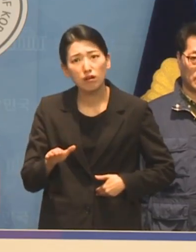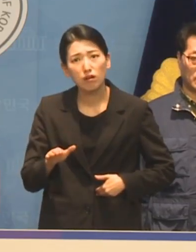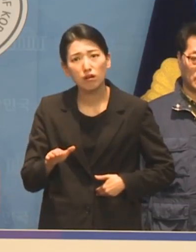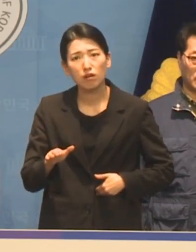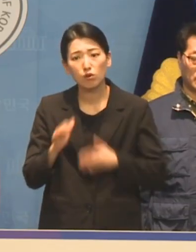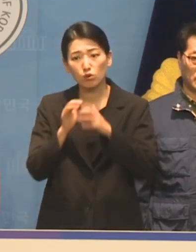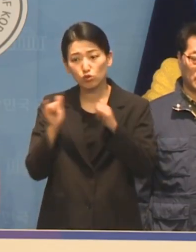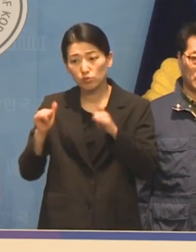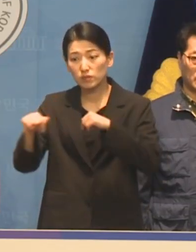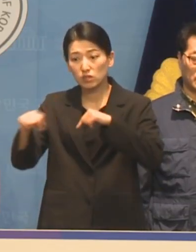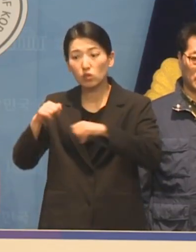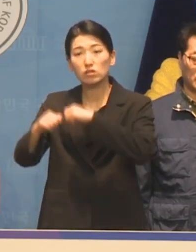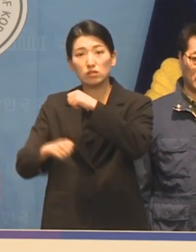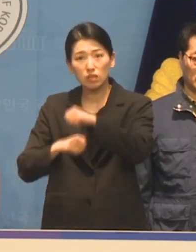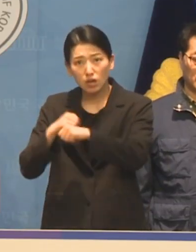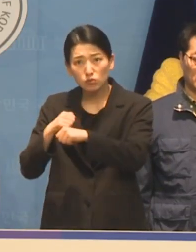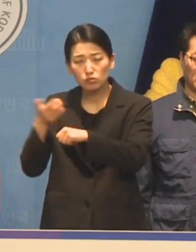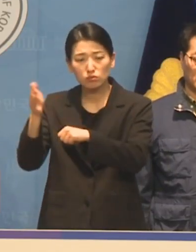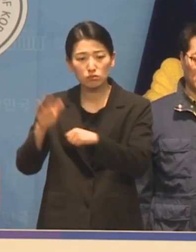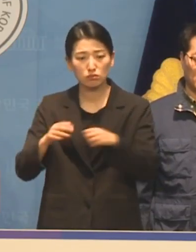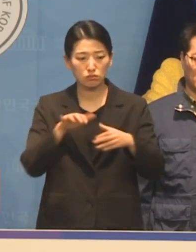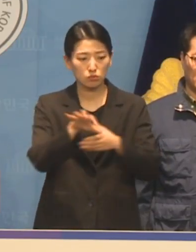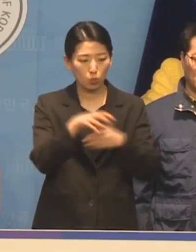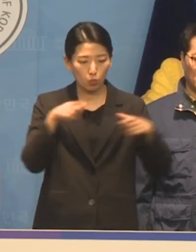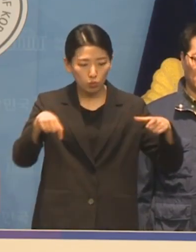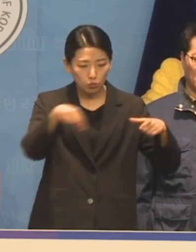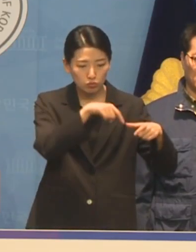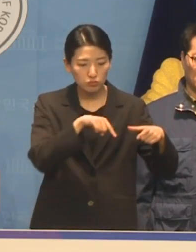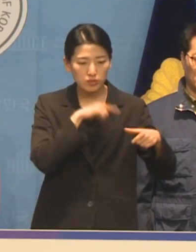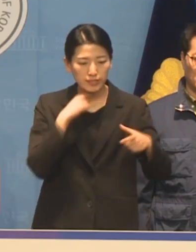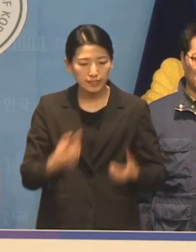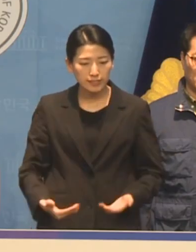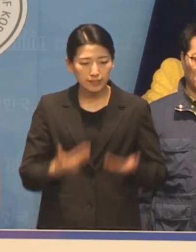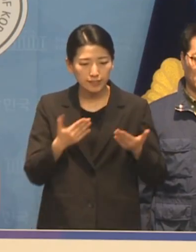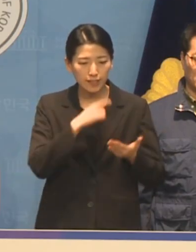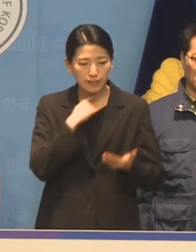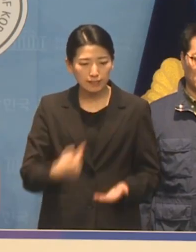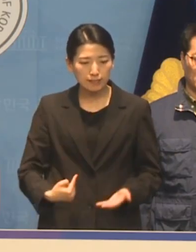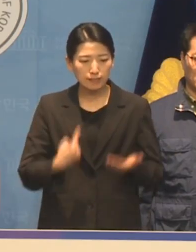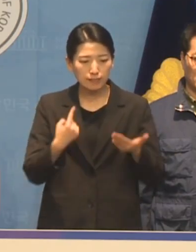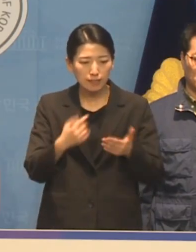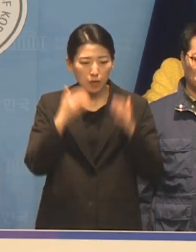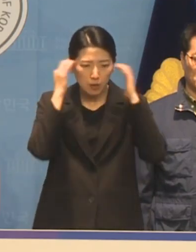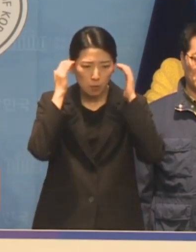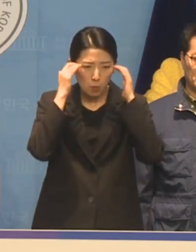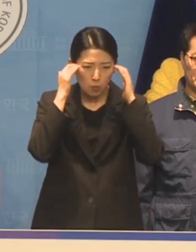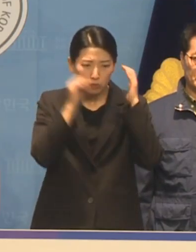상인과 주민들의 일방적인 희생 위에서 보장될 수는 없습니다.